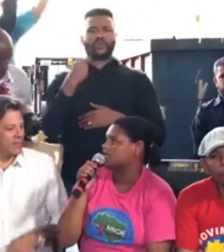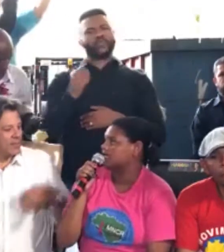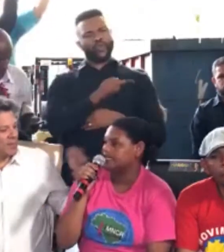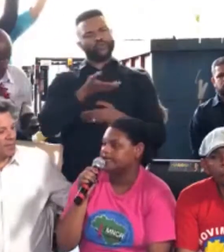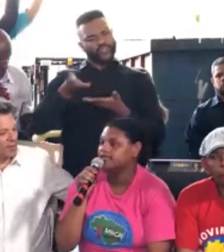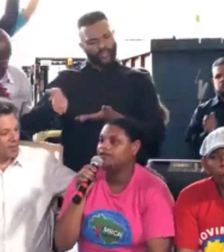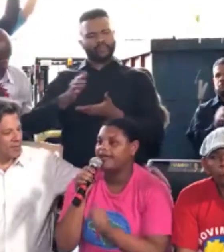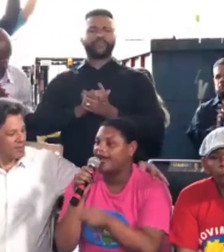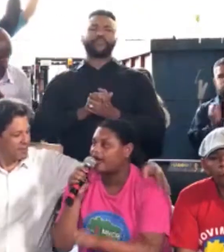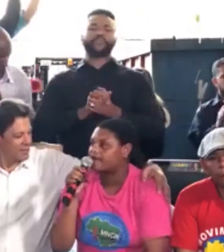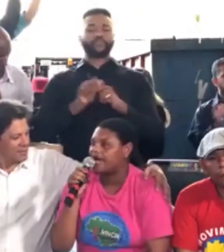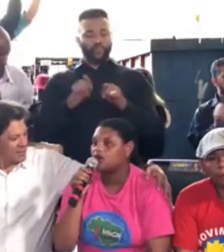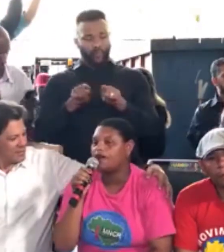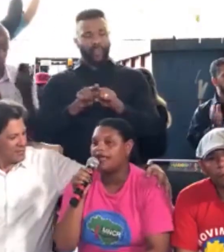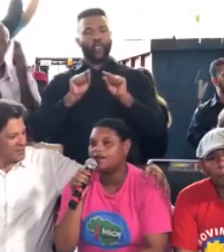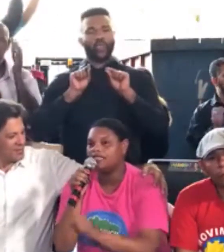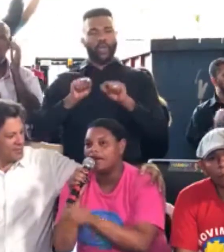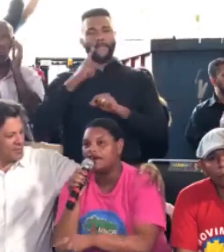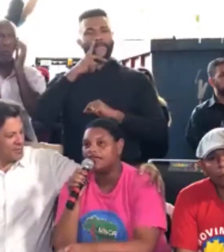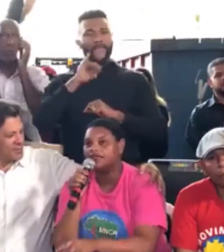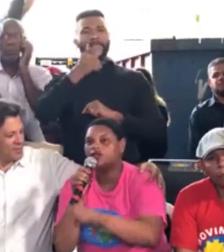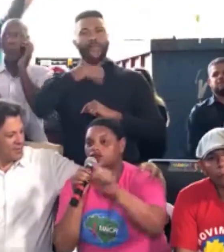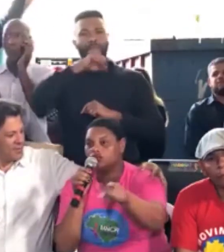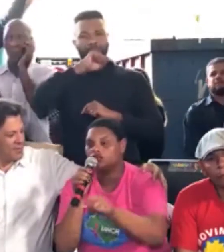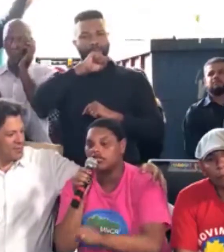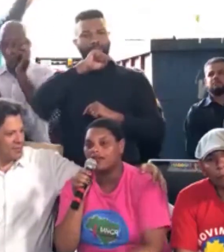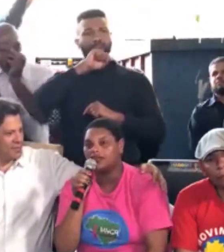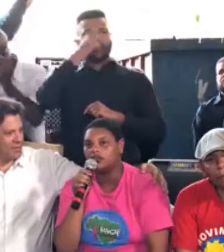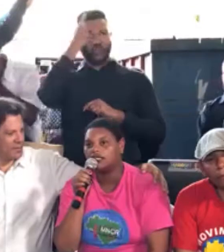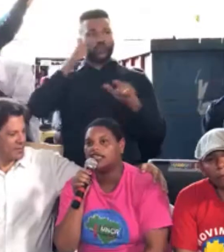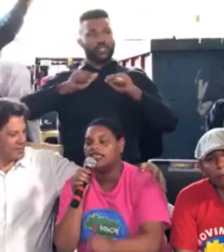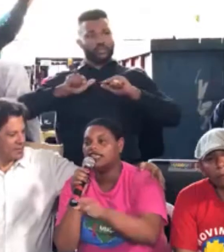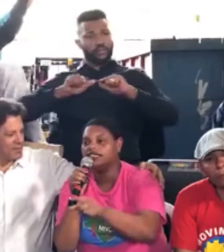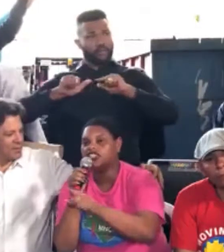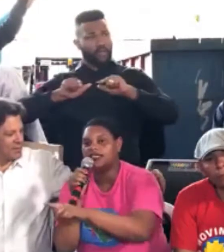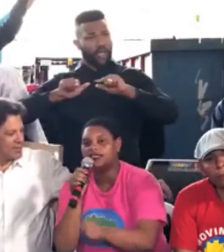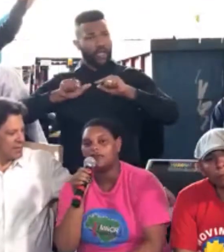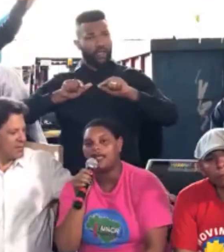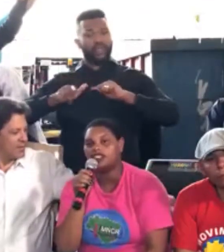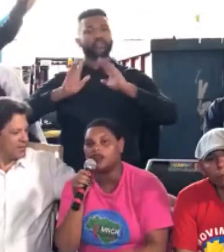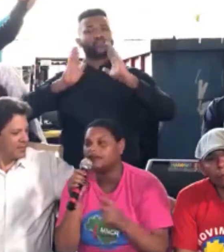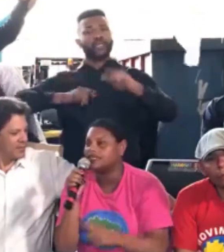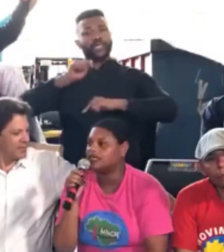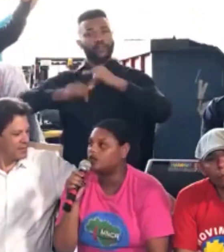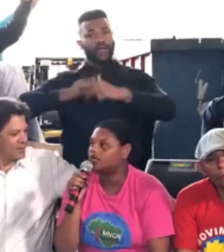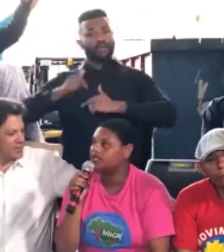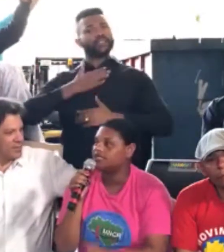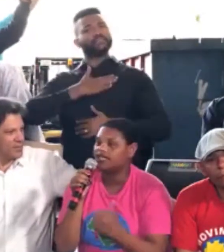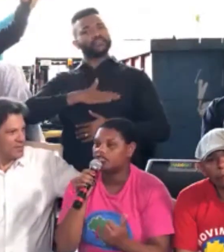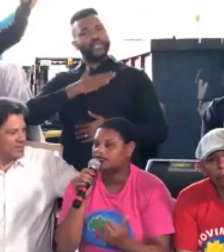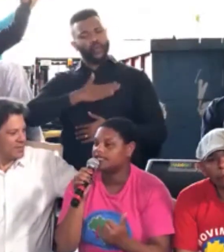senhor. Né? Pegar o pai e a mãe dos trabalhadores e deixar eles ir trabalhar com a cabeça